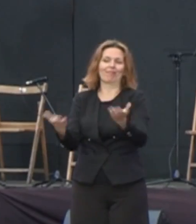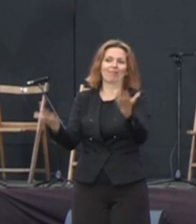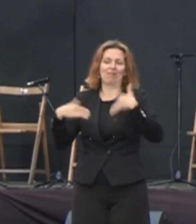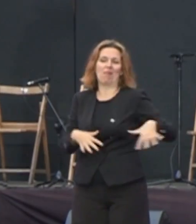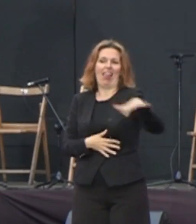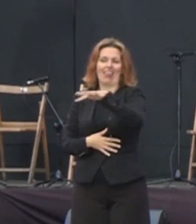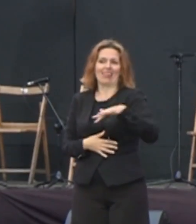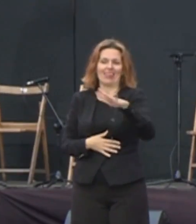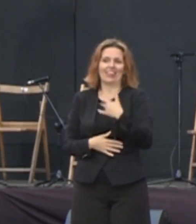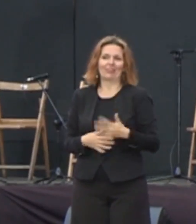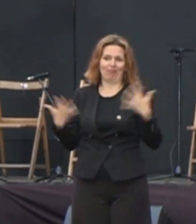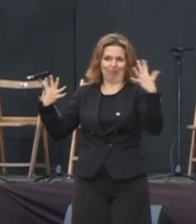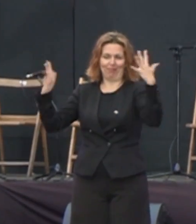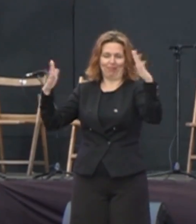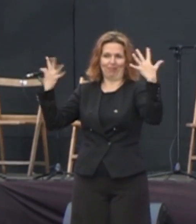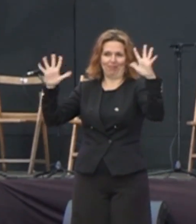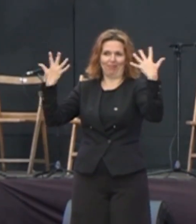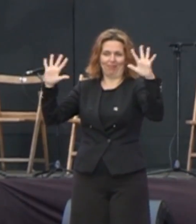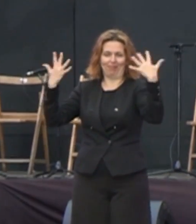Adelante.